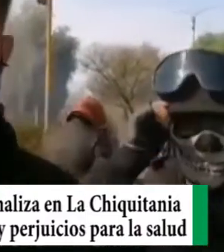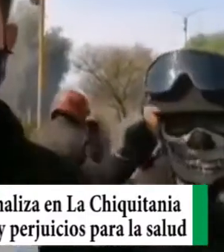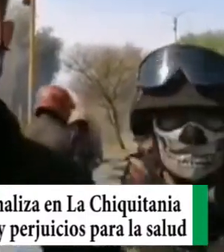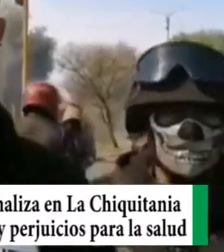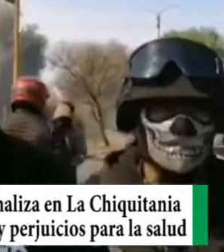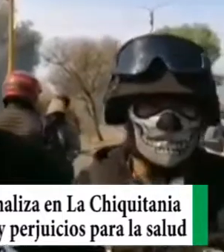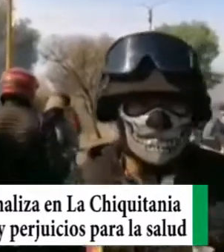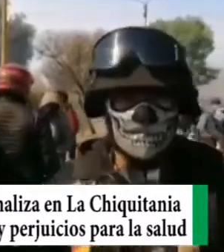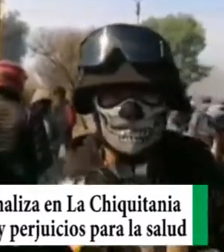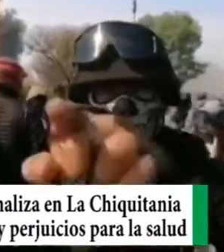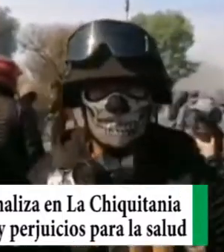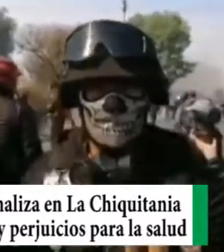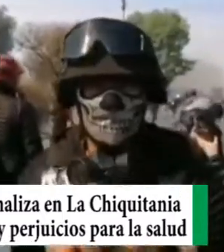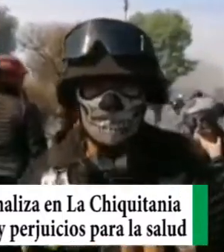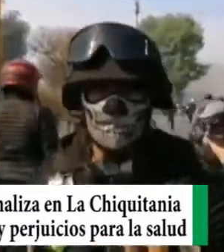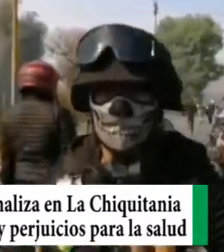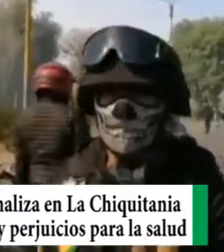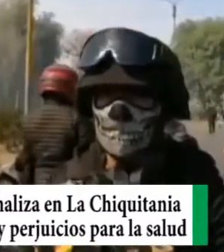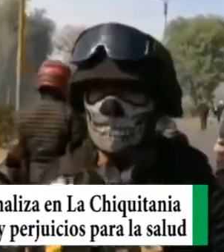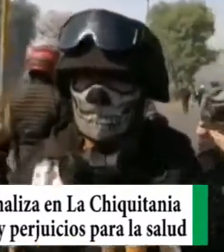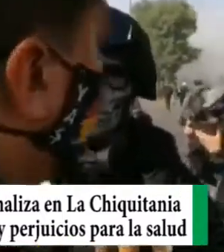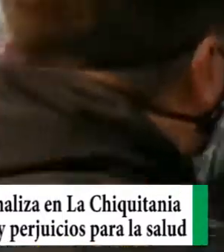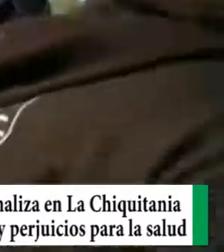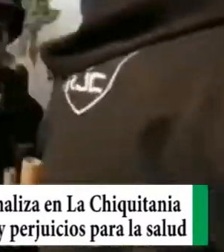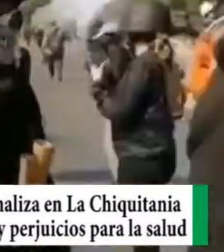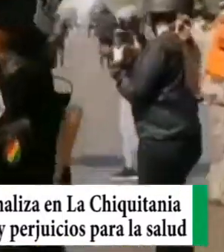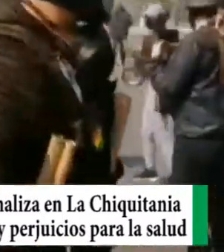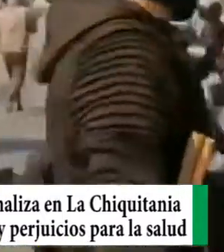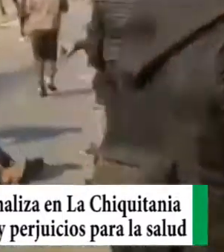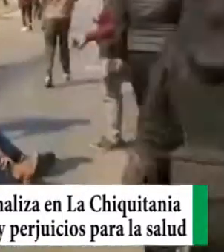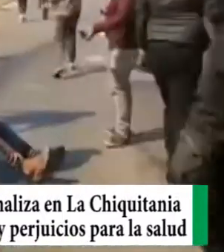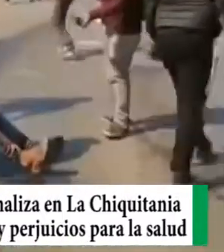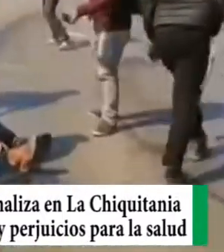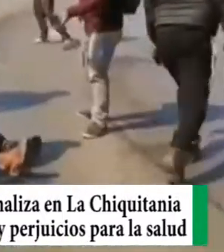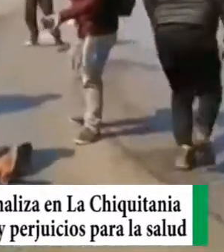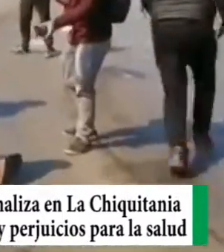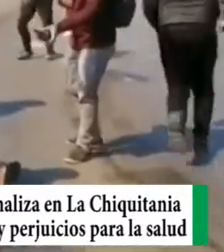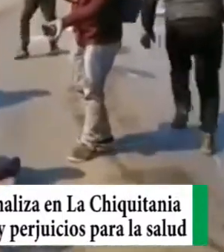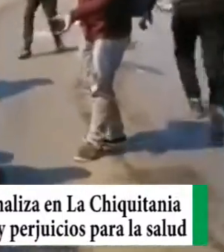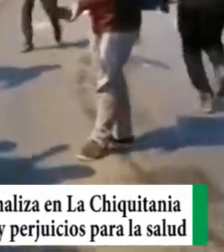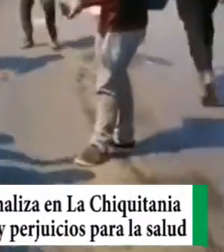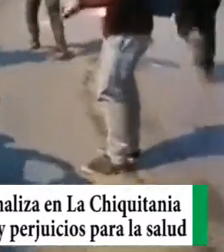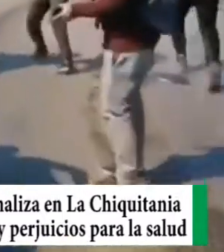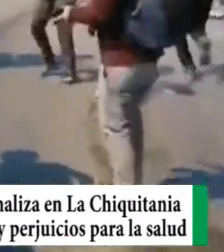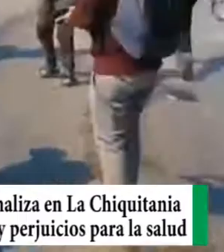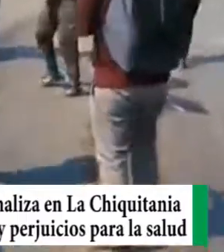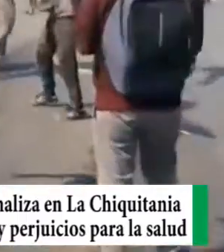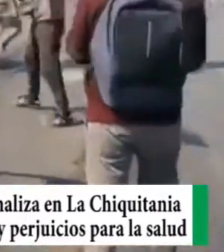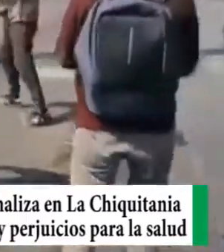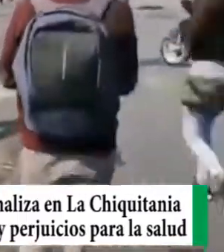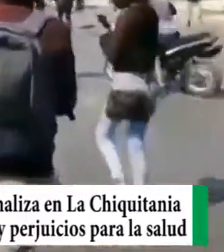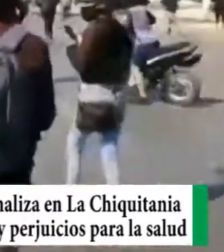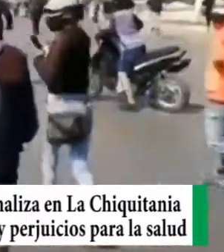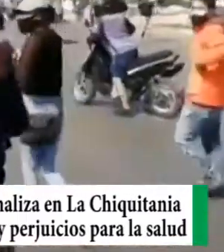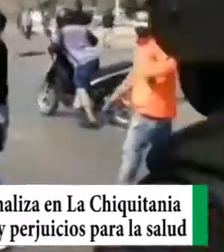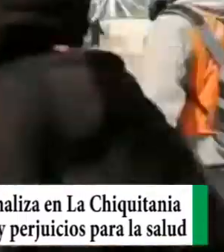aquí estamos nosotros, el pueblo boliviano, los jóvenes, estamos para eso. Muchísimas gracias, Jazz. En vivo para el deber, desde la